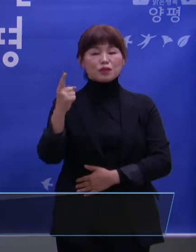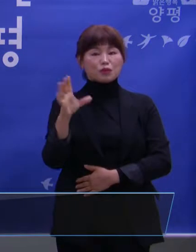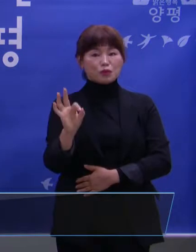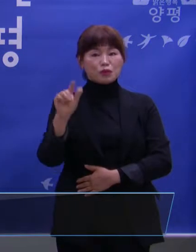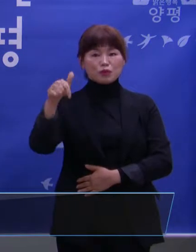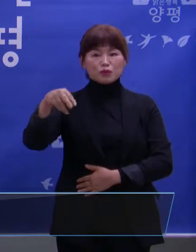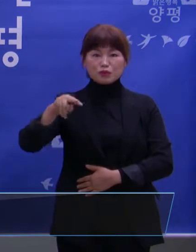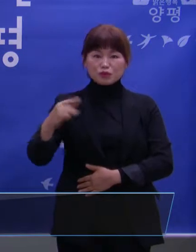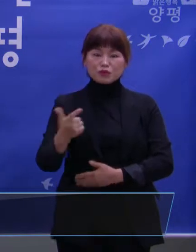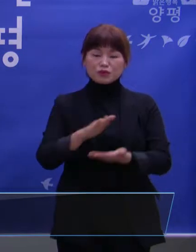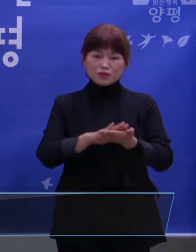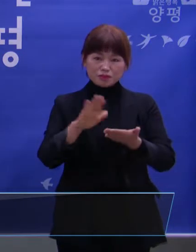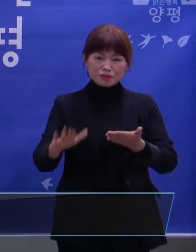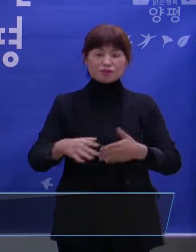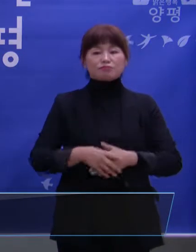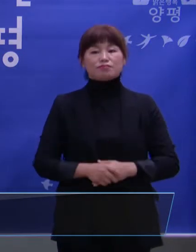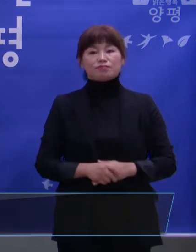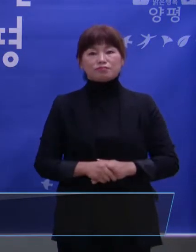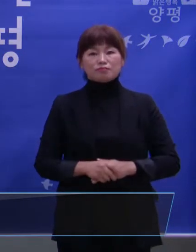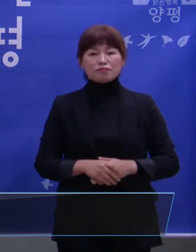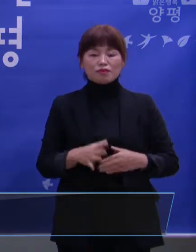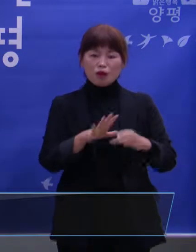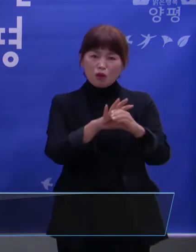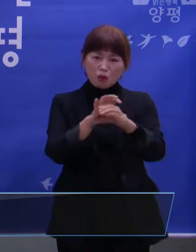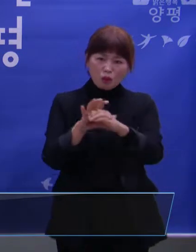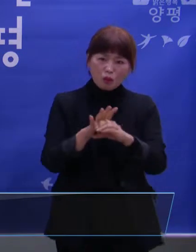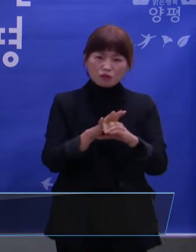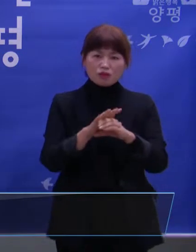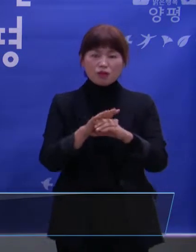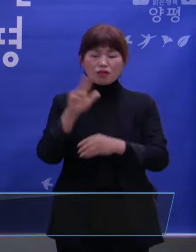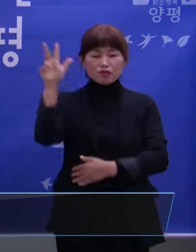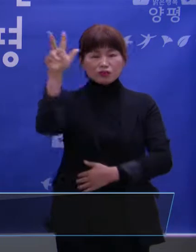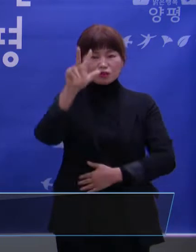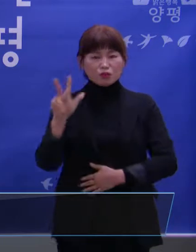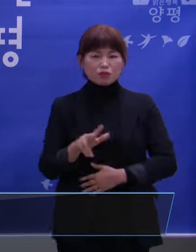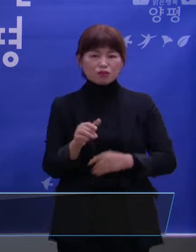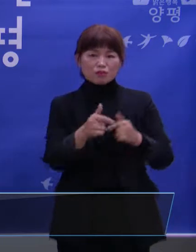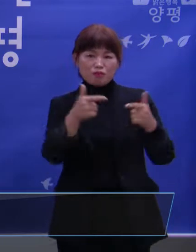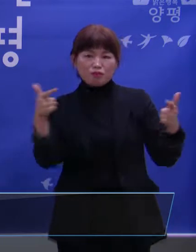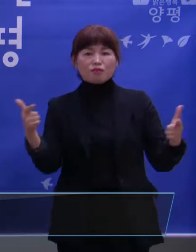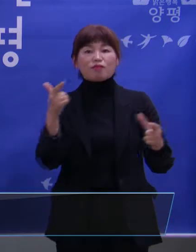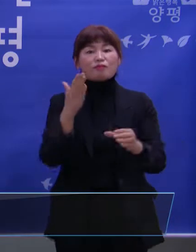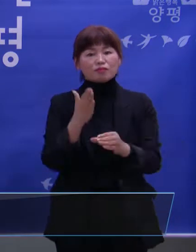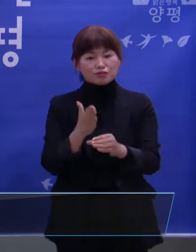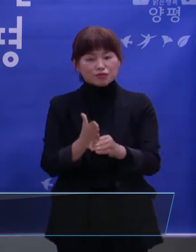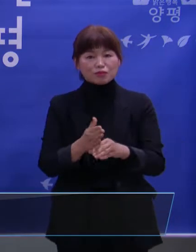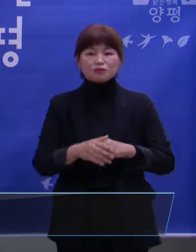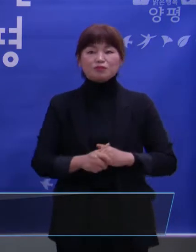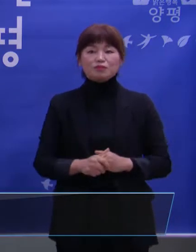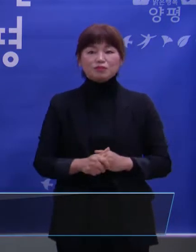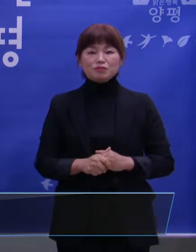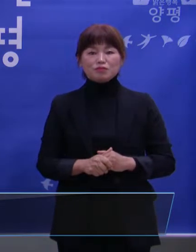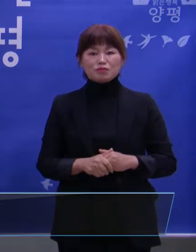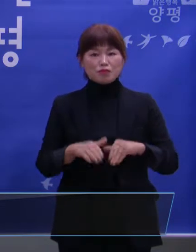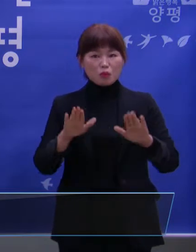코로나19 대유행이 전국으로 확산되고 있습니다. 오늘 전국적으로